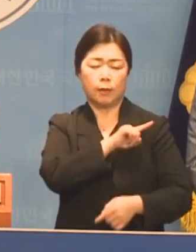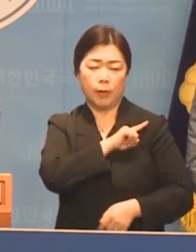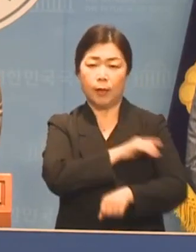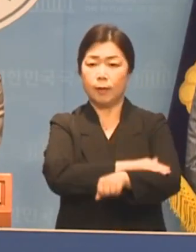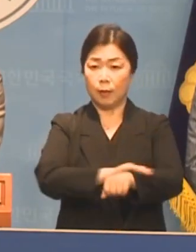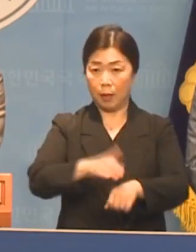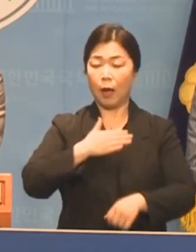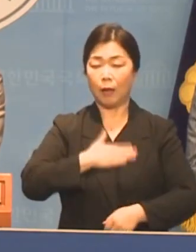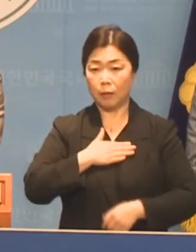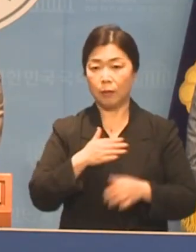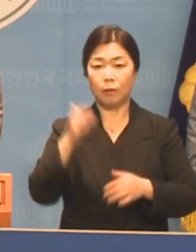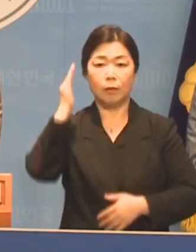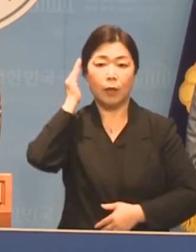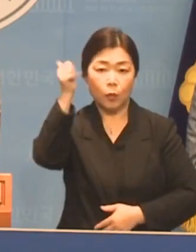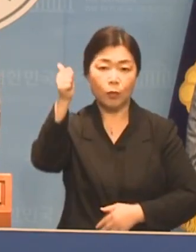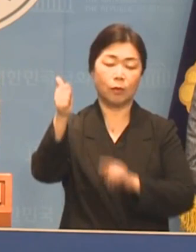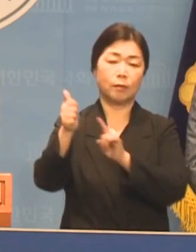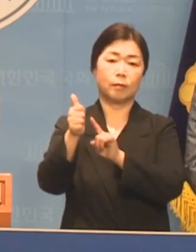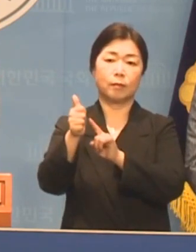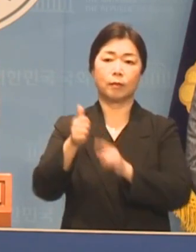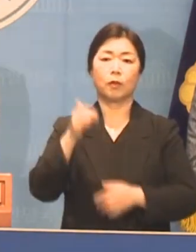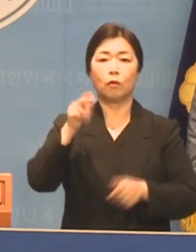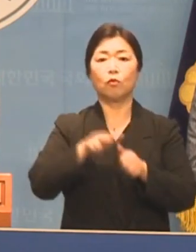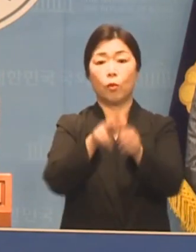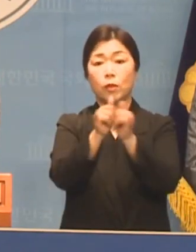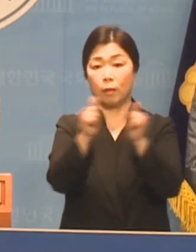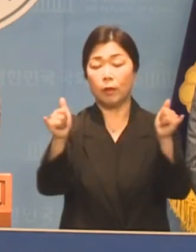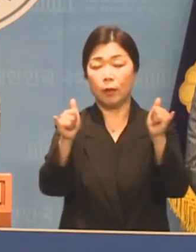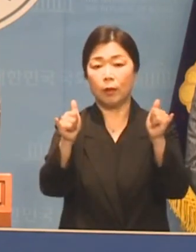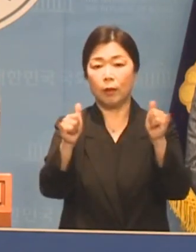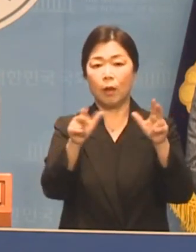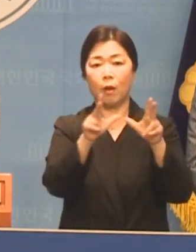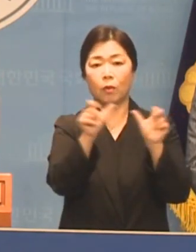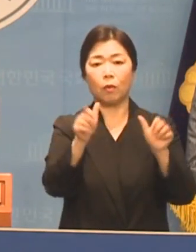잘 아는 대통령 후보입니다. 성남시장 시절